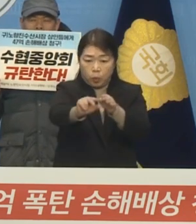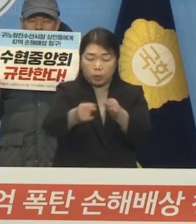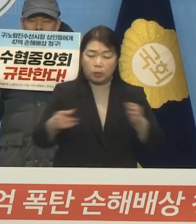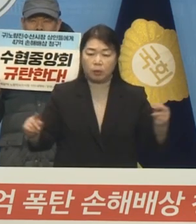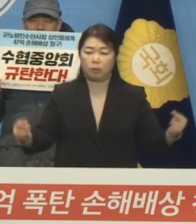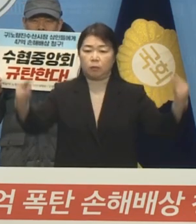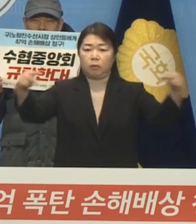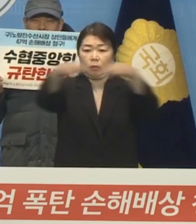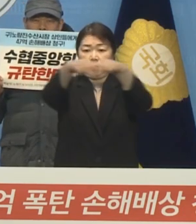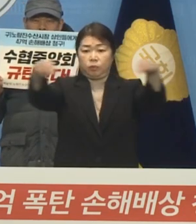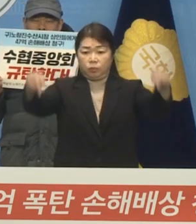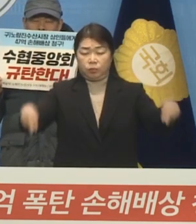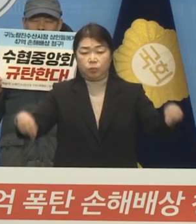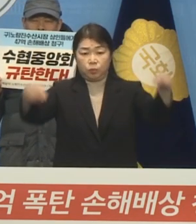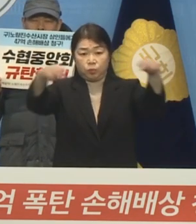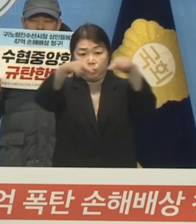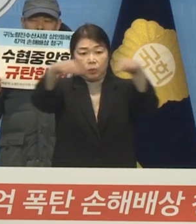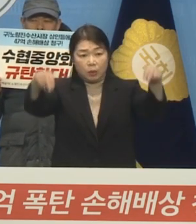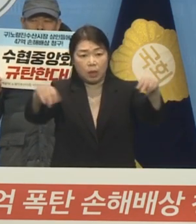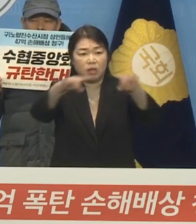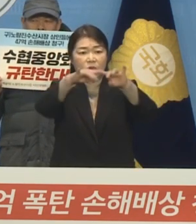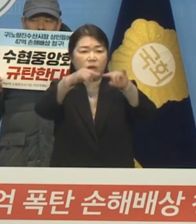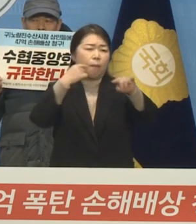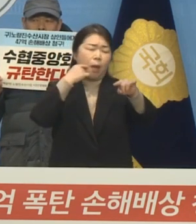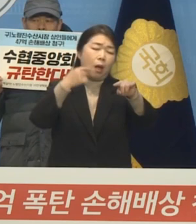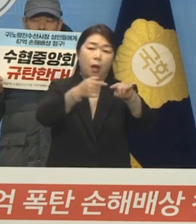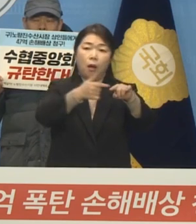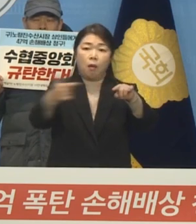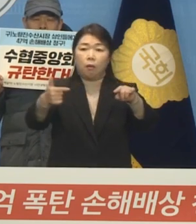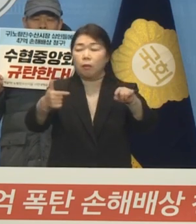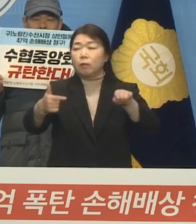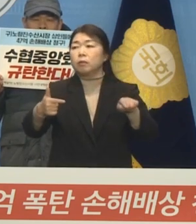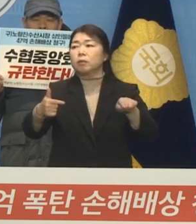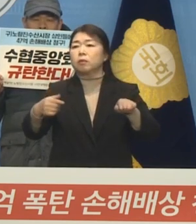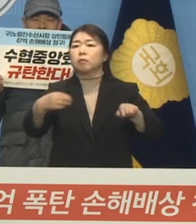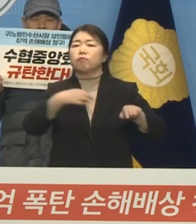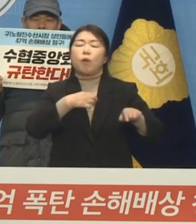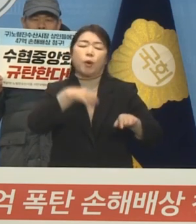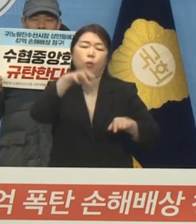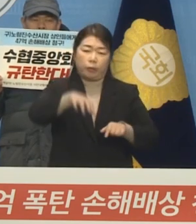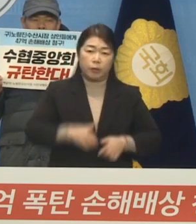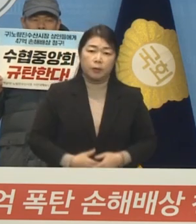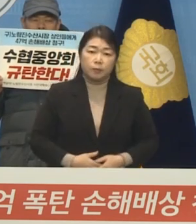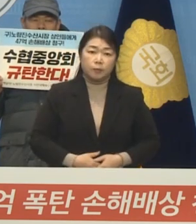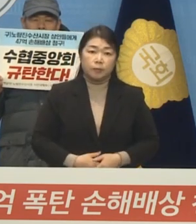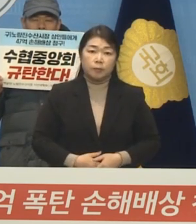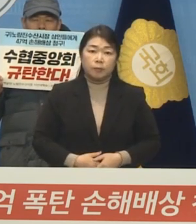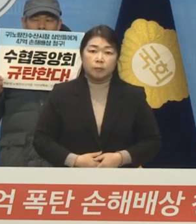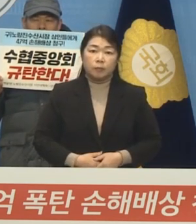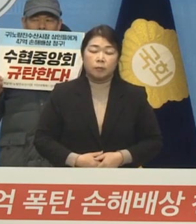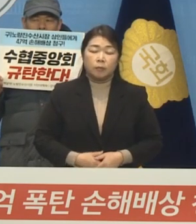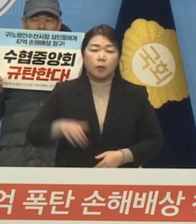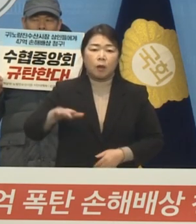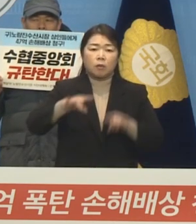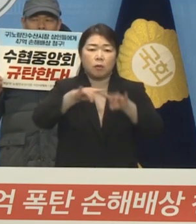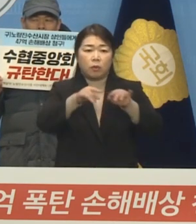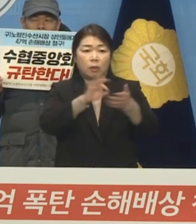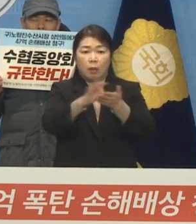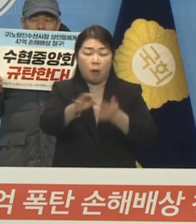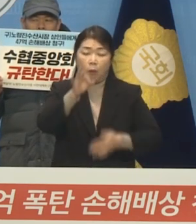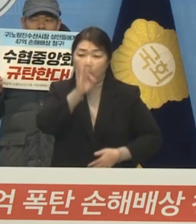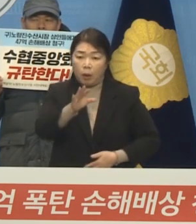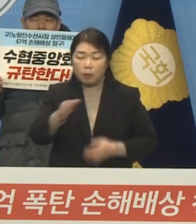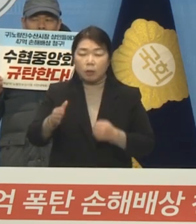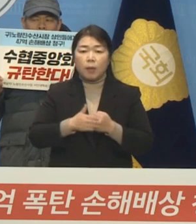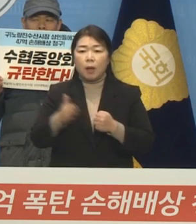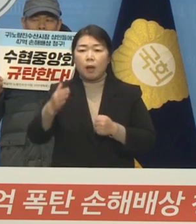그런 상황에다 이제 전기 수도도 없이 이렇게 생활을 하다 보니까 그 추운 날씨에도 그냥 핫팩에만 의존해서 그